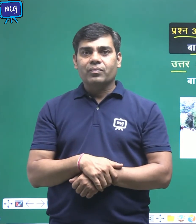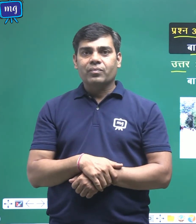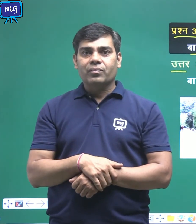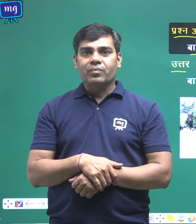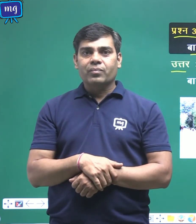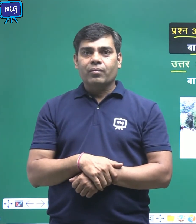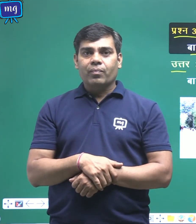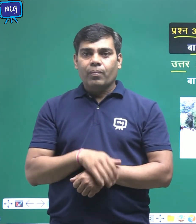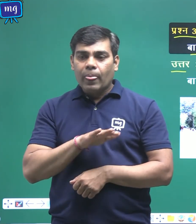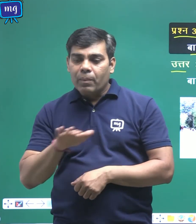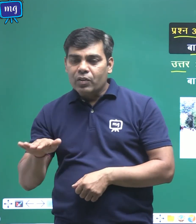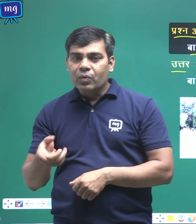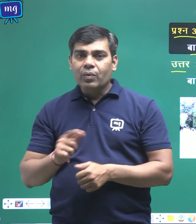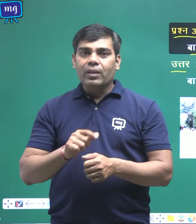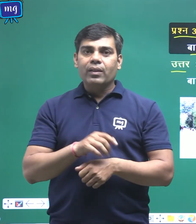बच्चों की